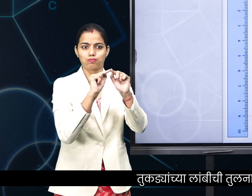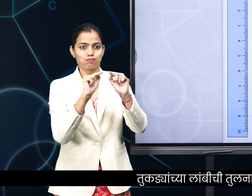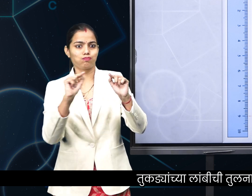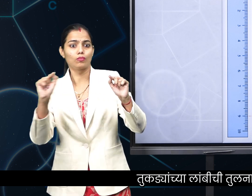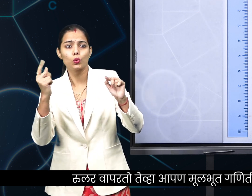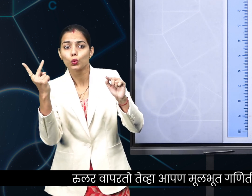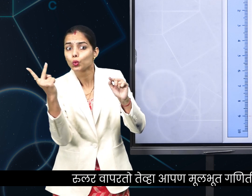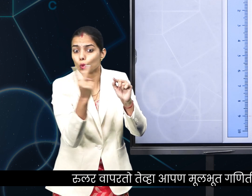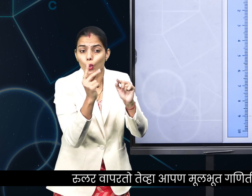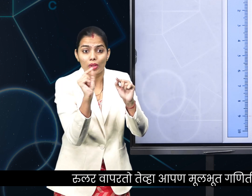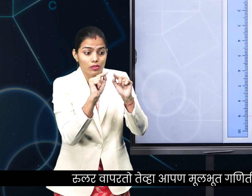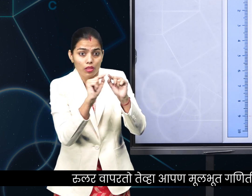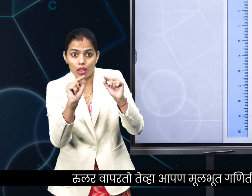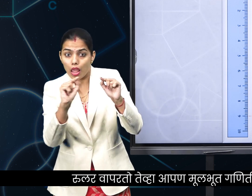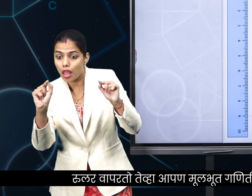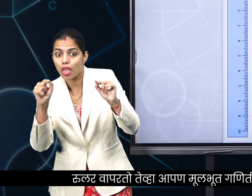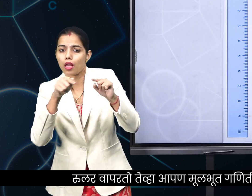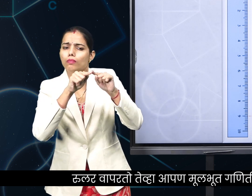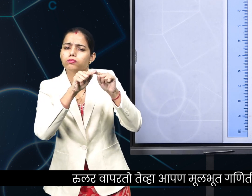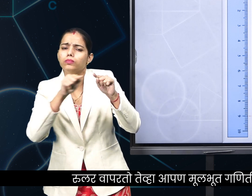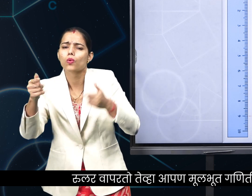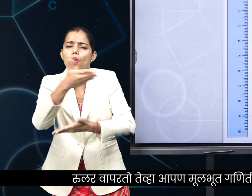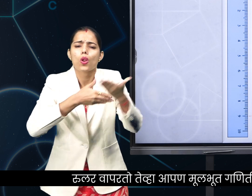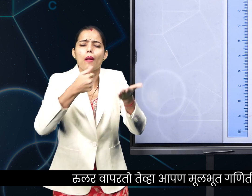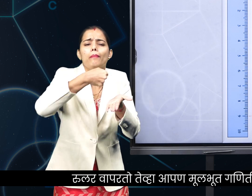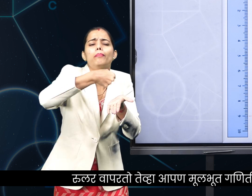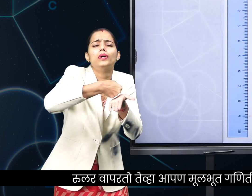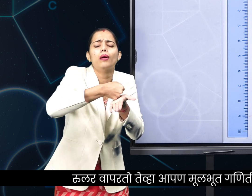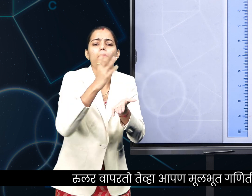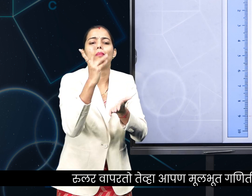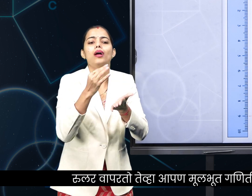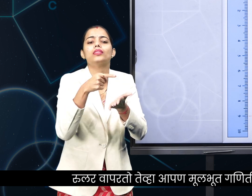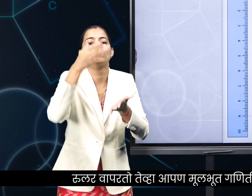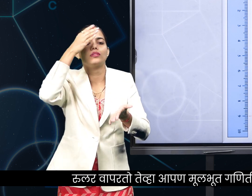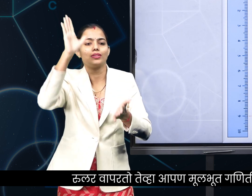करण्यासाठी रुलर वापरतो, तेव्हा आपण मूलभूत गणितीय संकल्पना वापरत असतो.